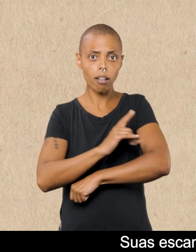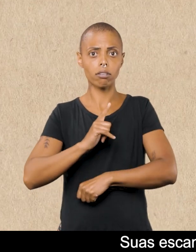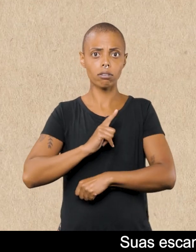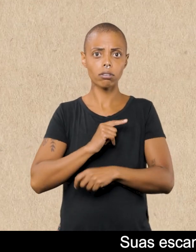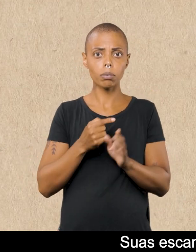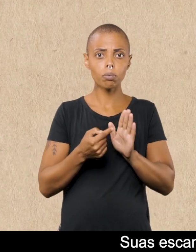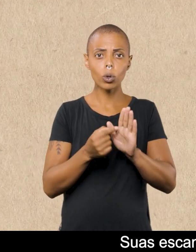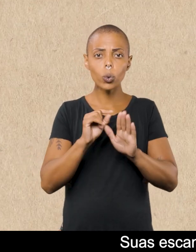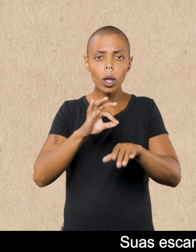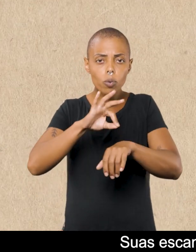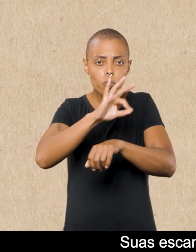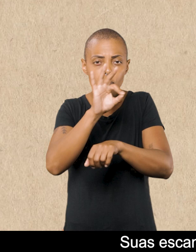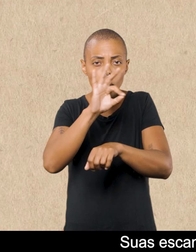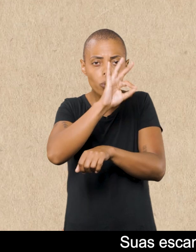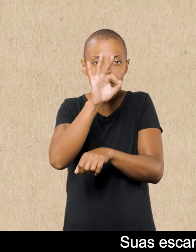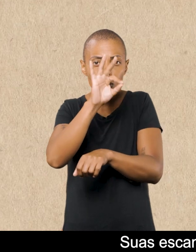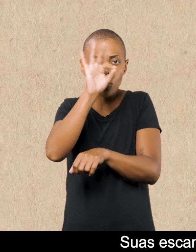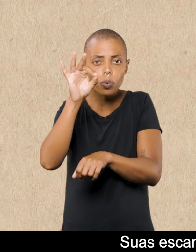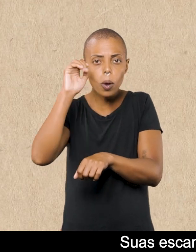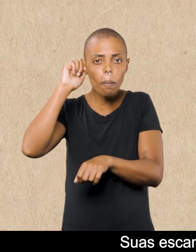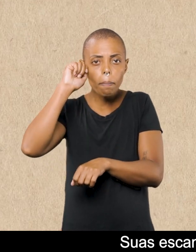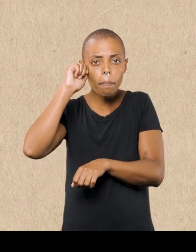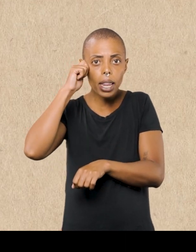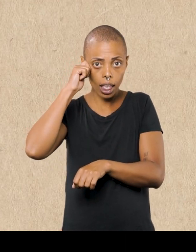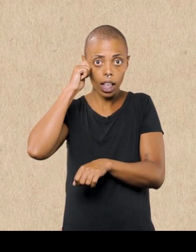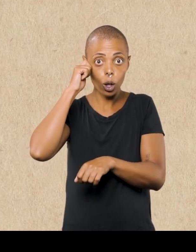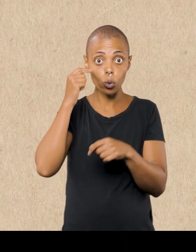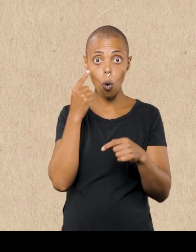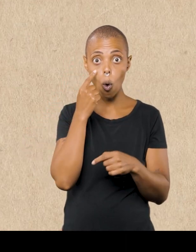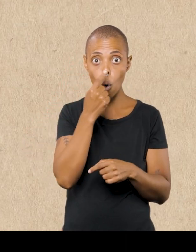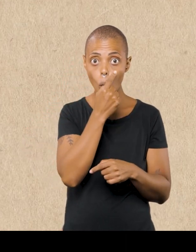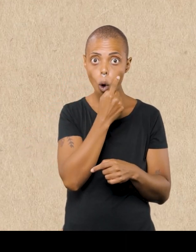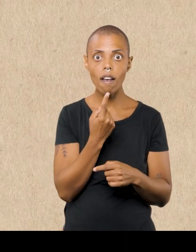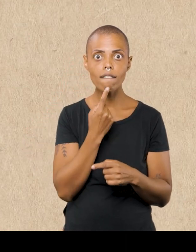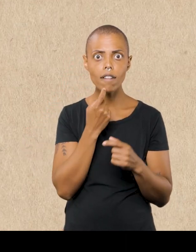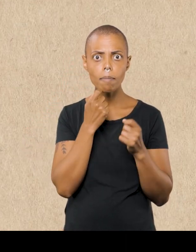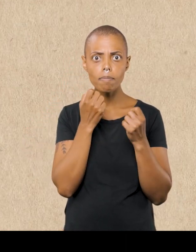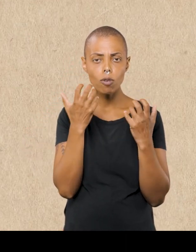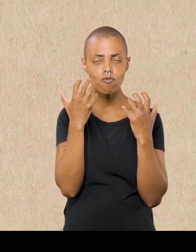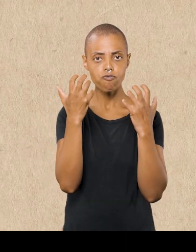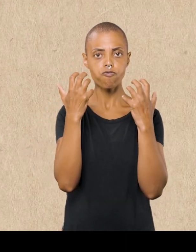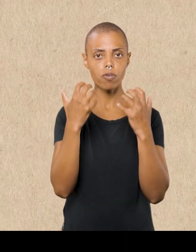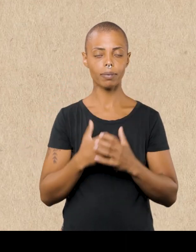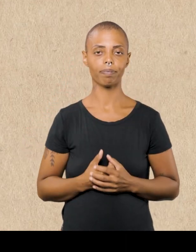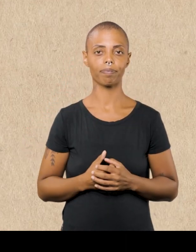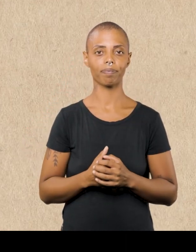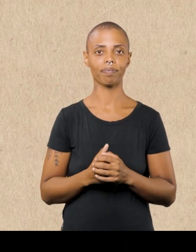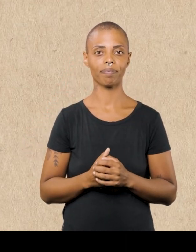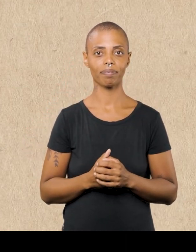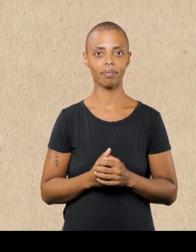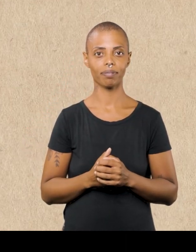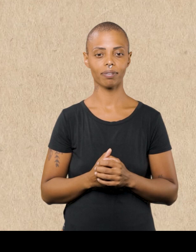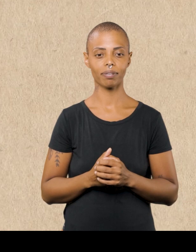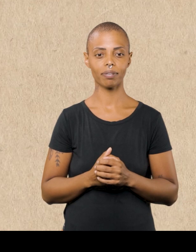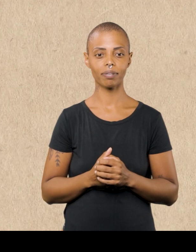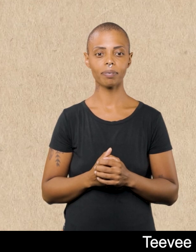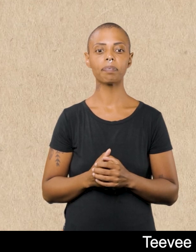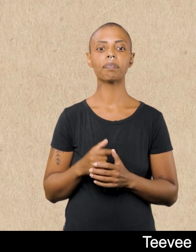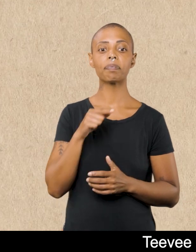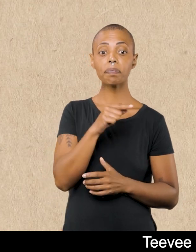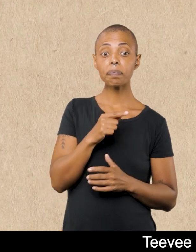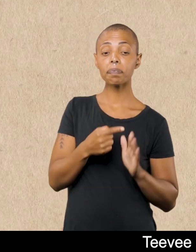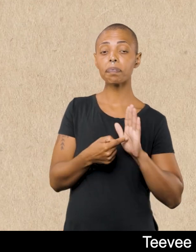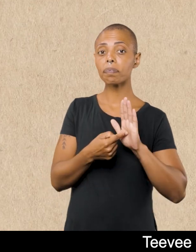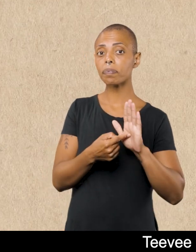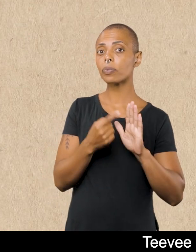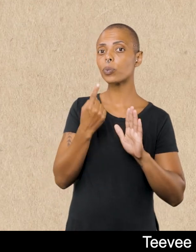também direcionada para a esquerda. Suas escamas estão representadas por finos traços pretos e seus olhos